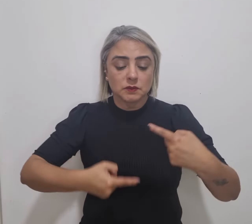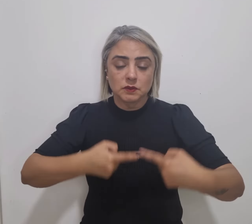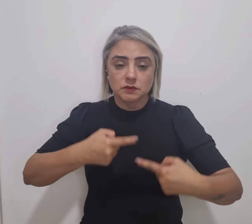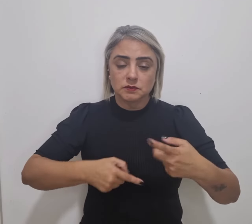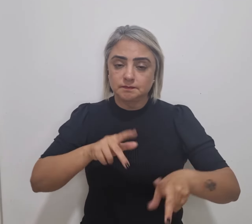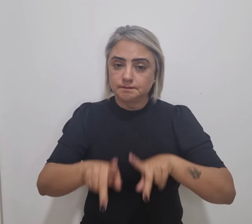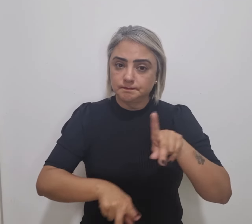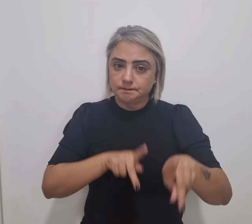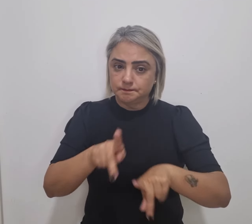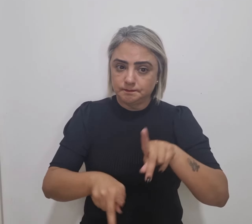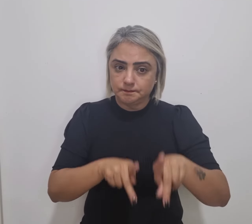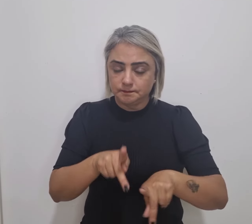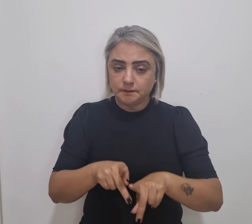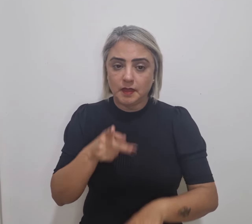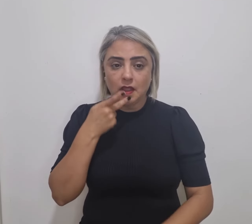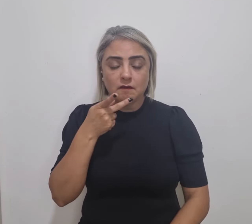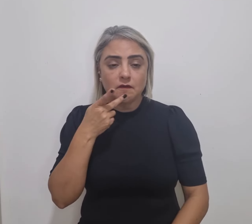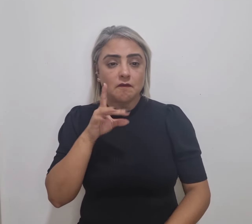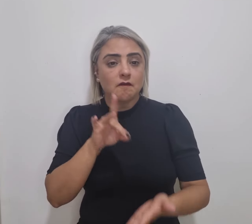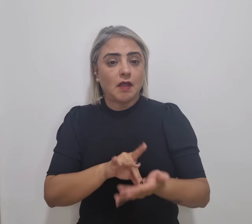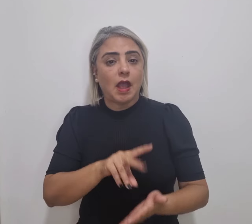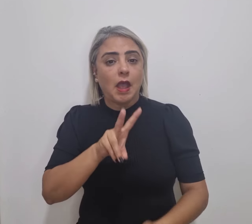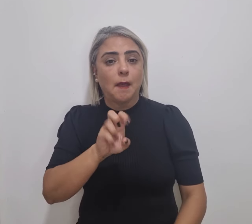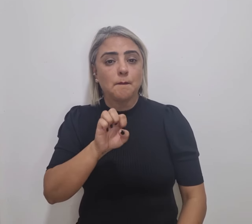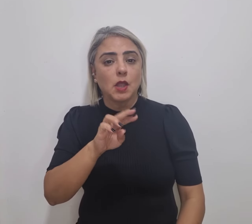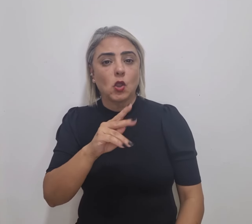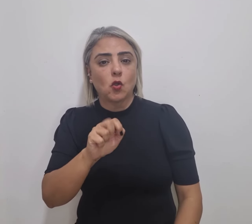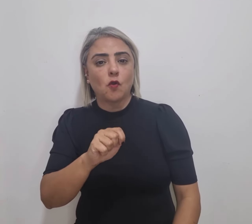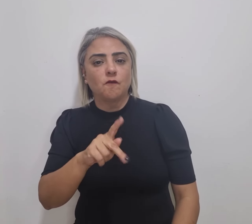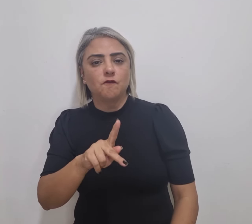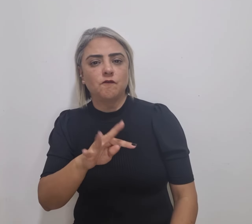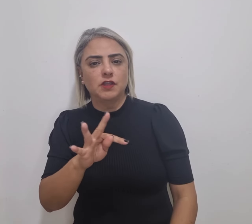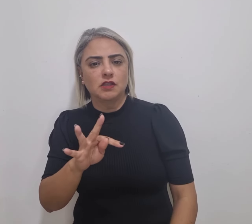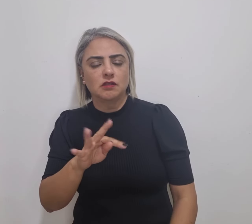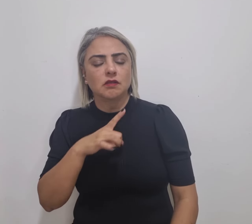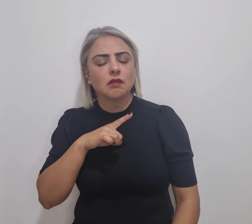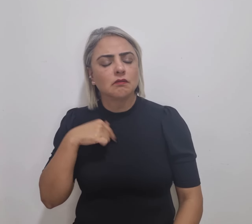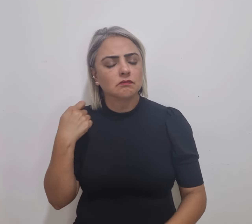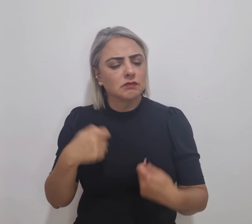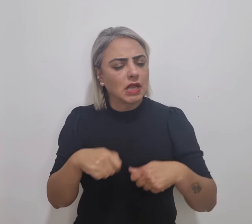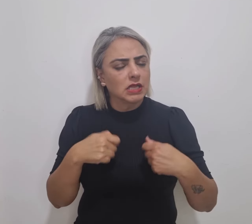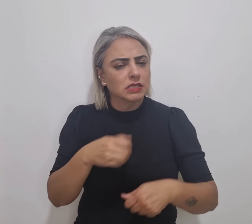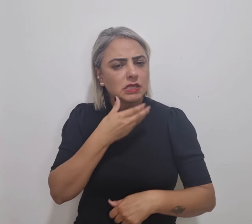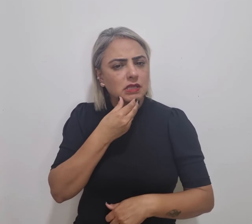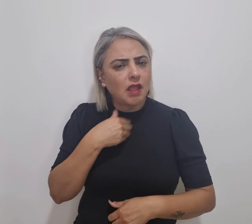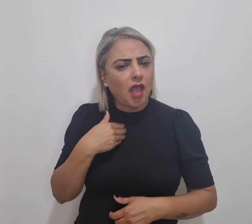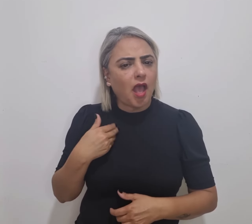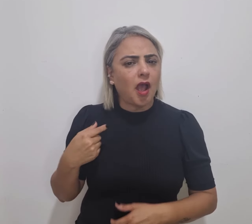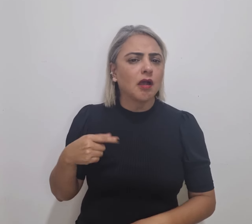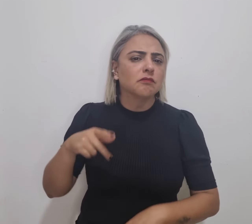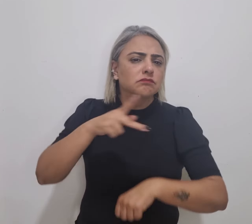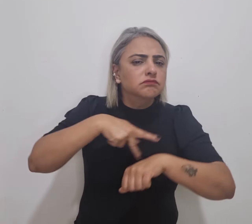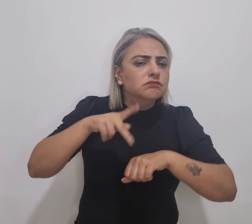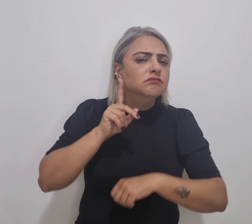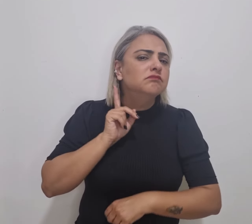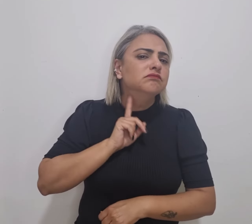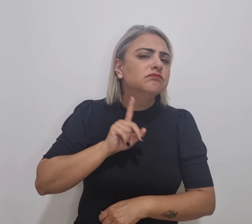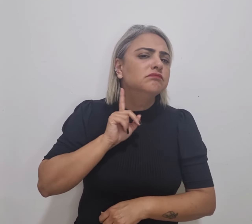popular, diz Berkovitch. Precisamos tirar os Estados Unidos da América de dentro